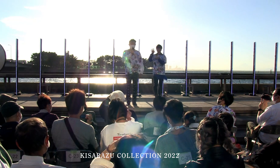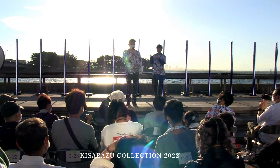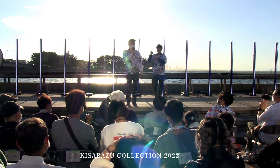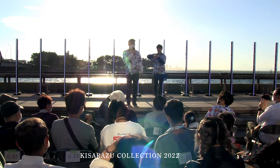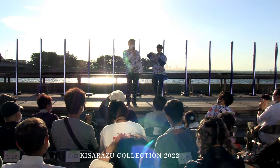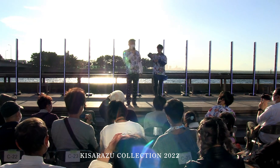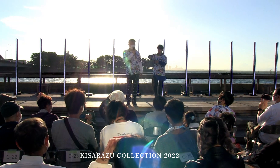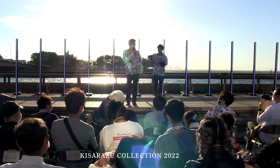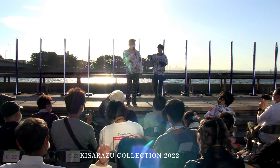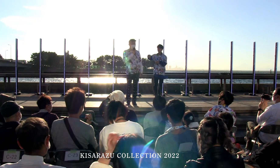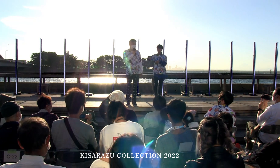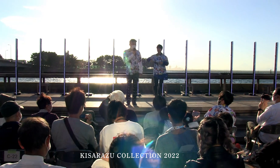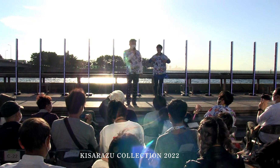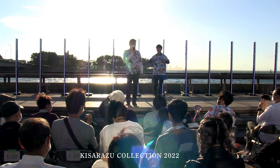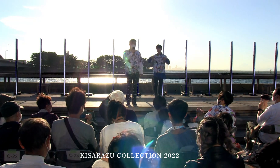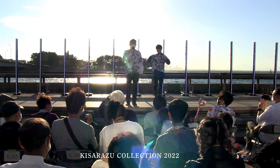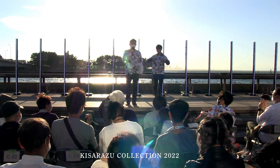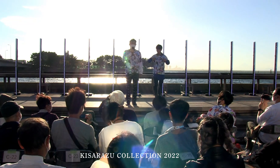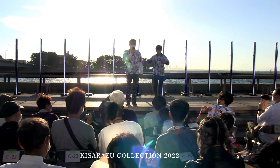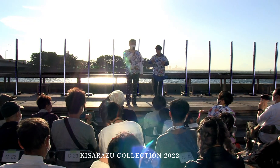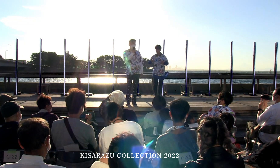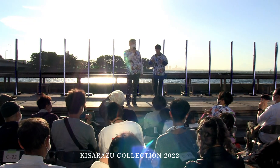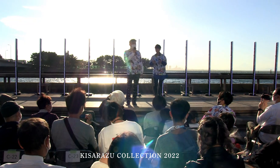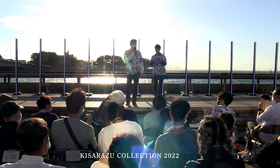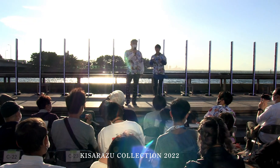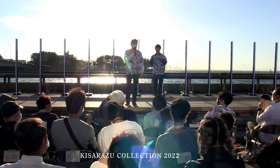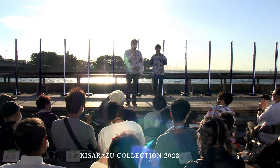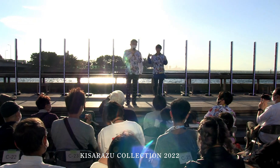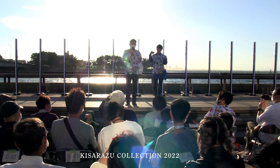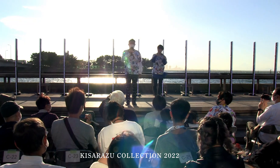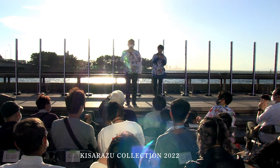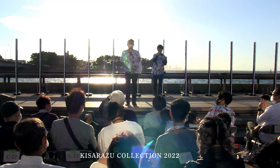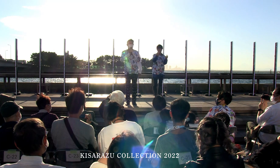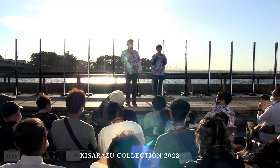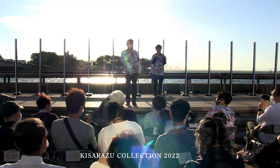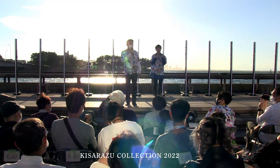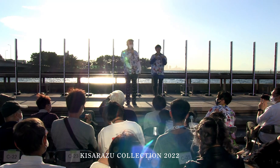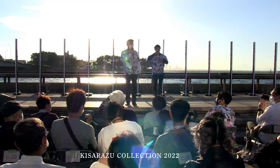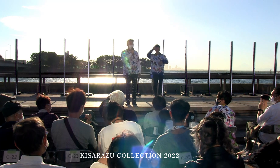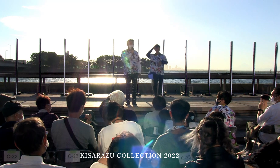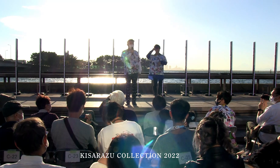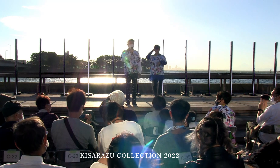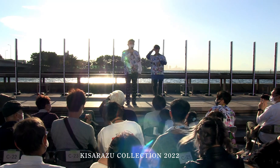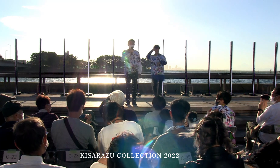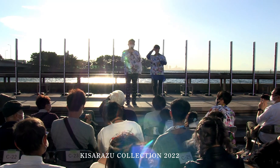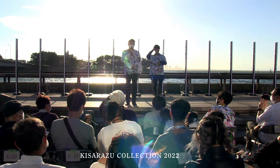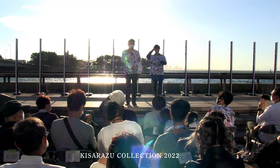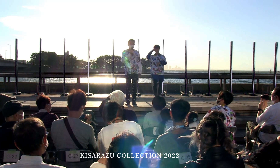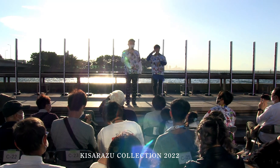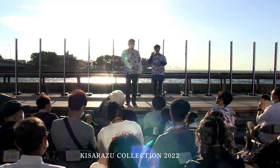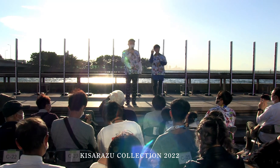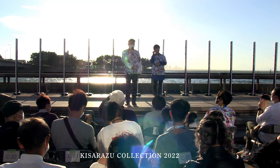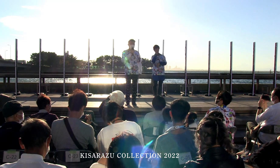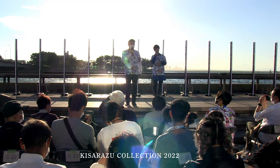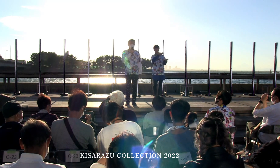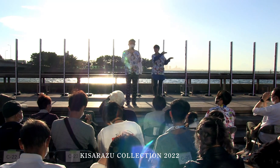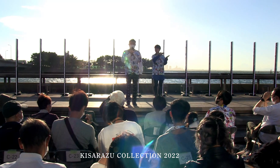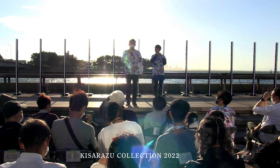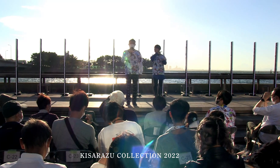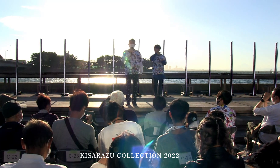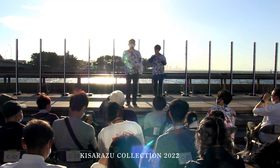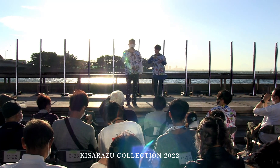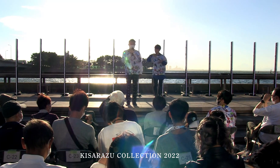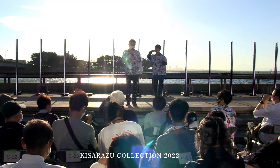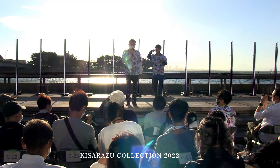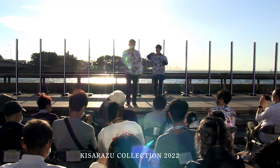衣装で、お付き合いをしていただければというふうに思っています。ご案内ありますように、今年は木更津